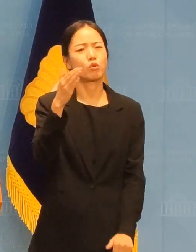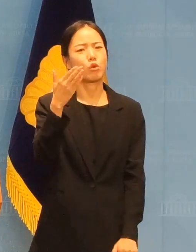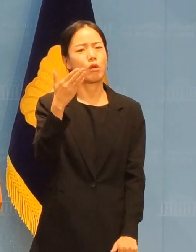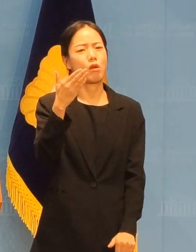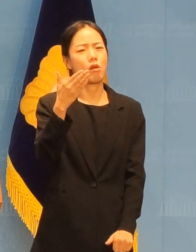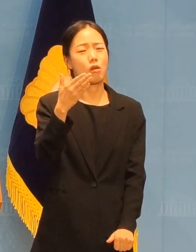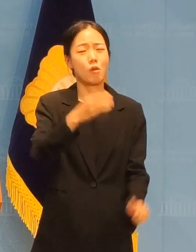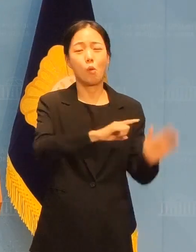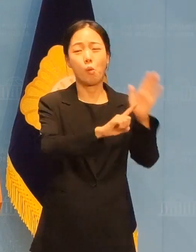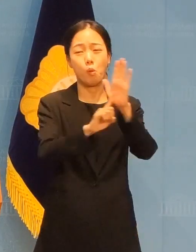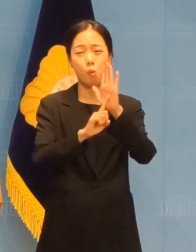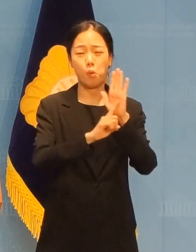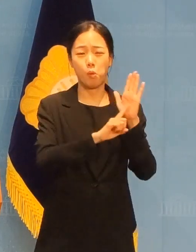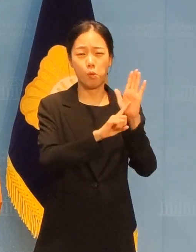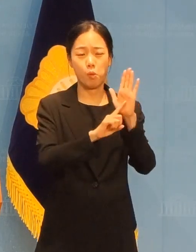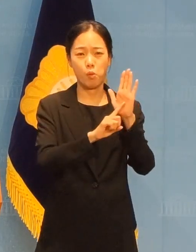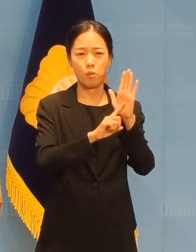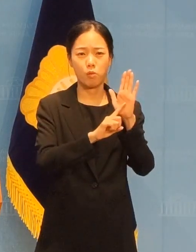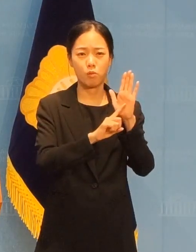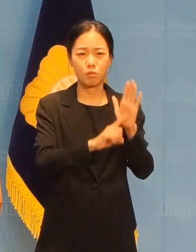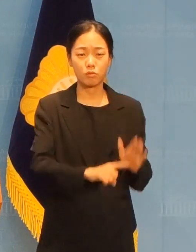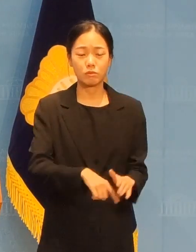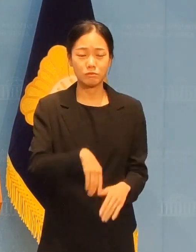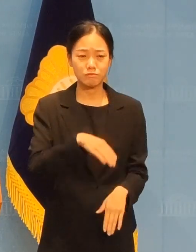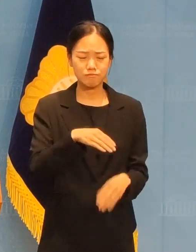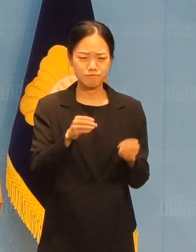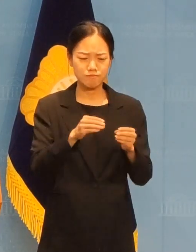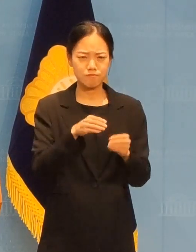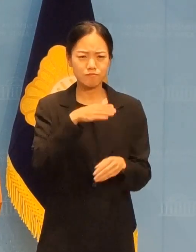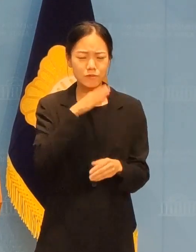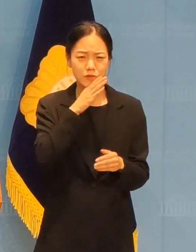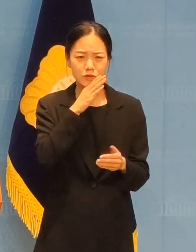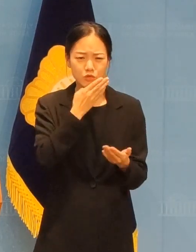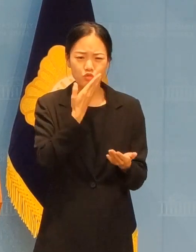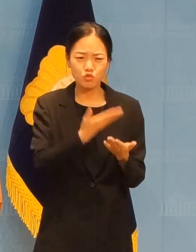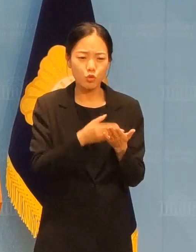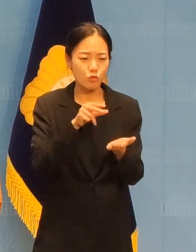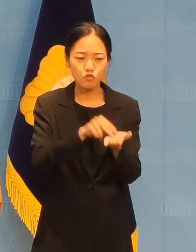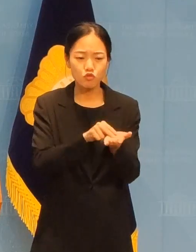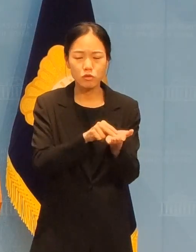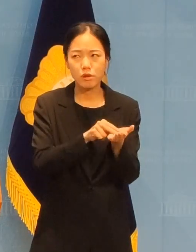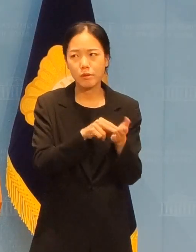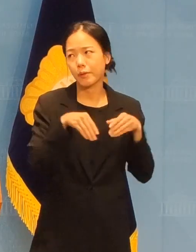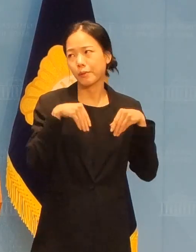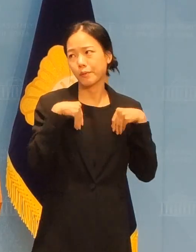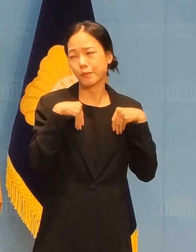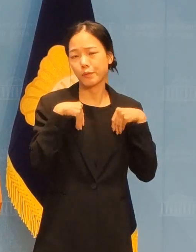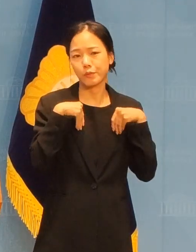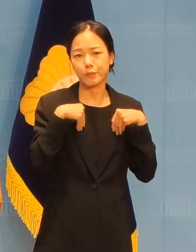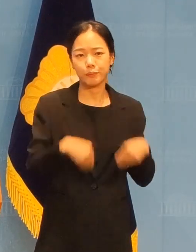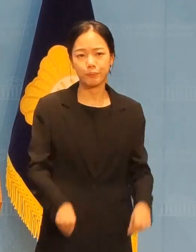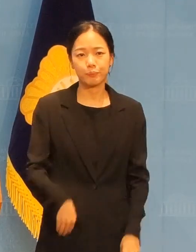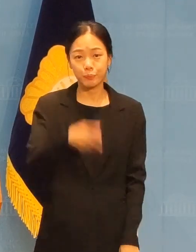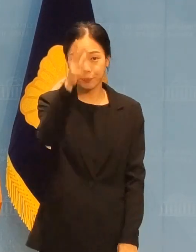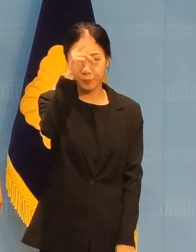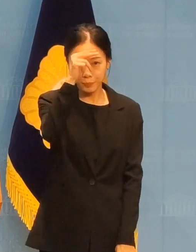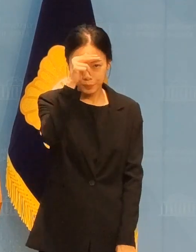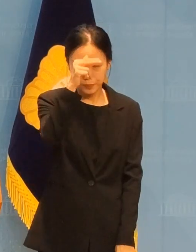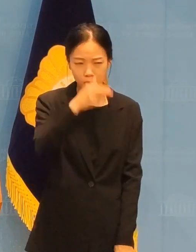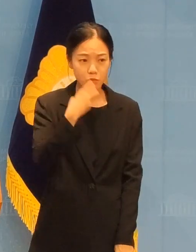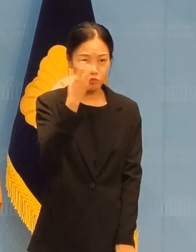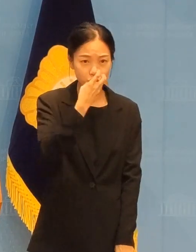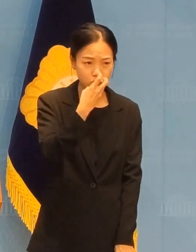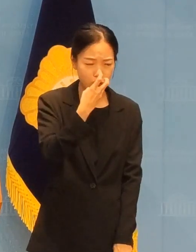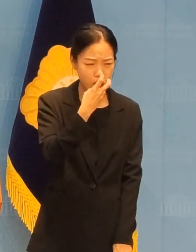장밋빛 청사진만 내놓을 뿐 정작 핵심 문제점에는 침묵하고 있습니다. 경찰